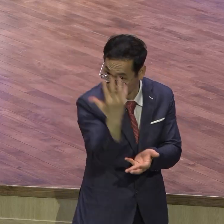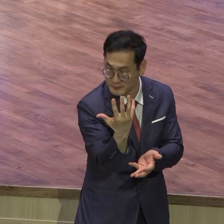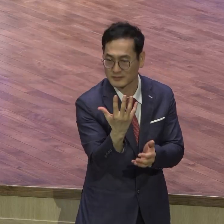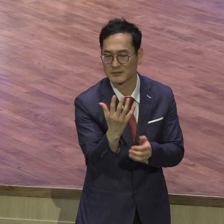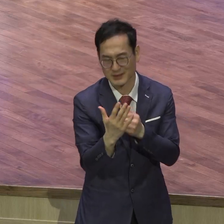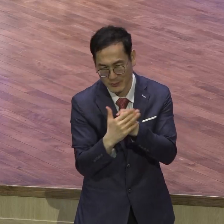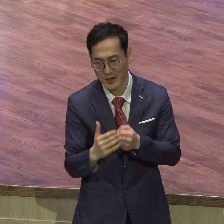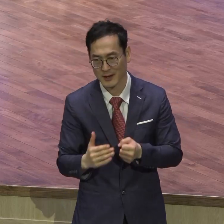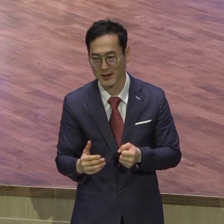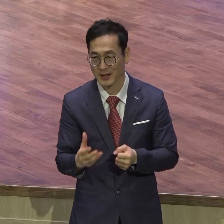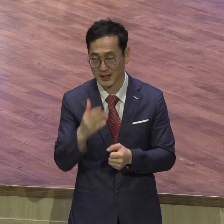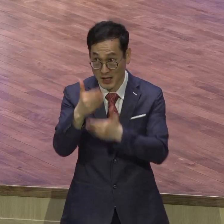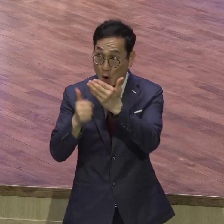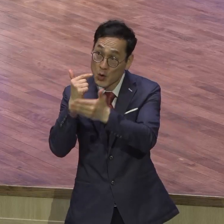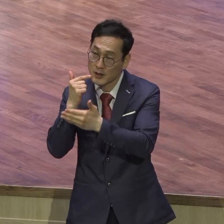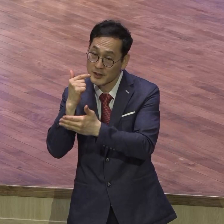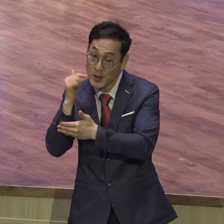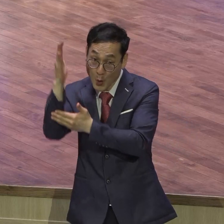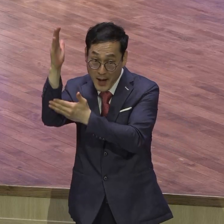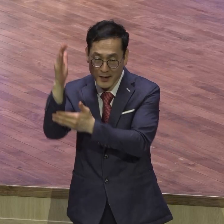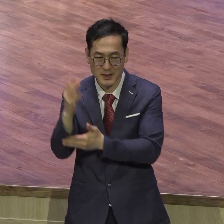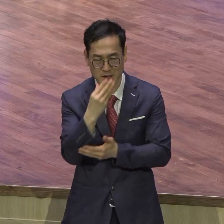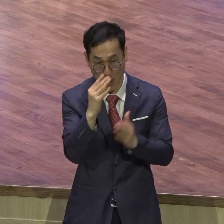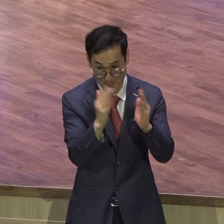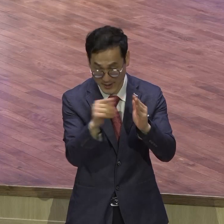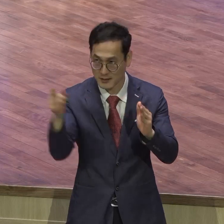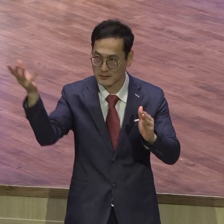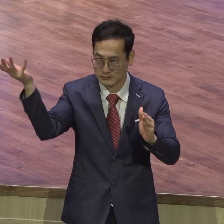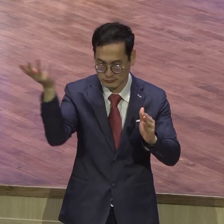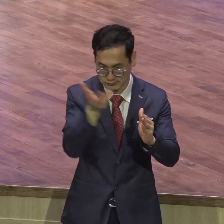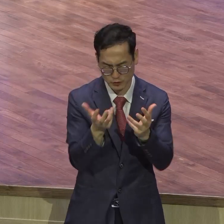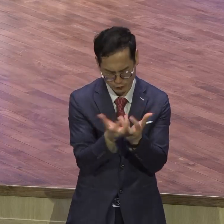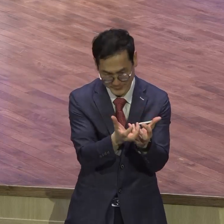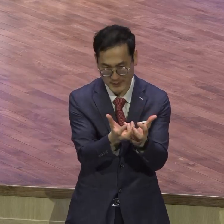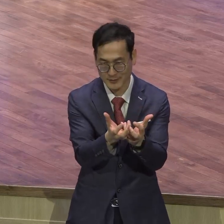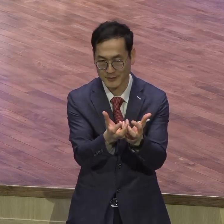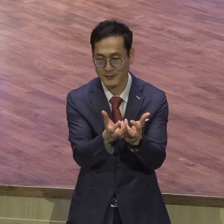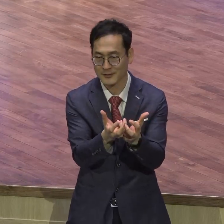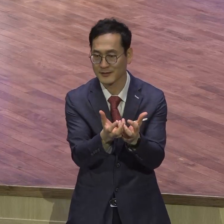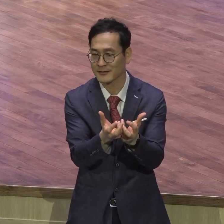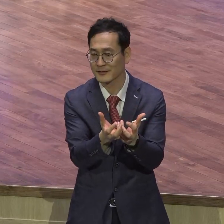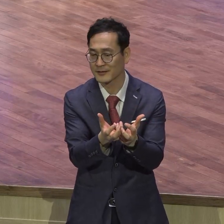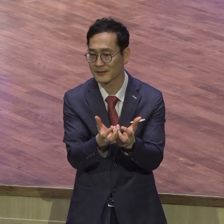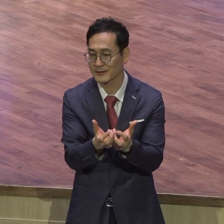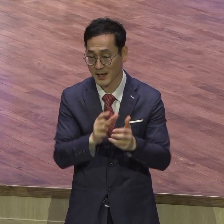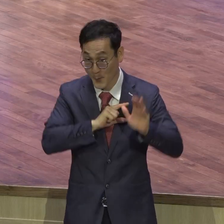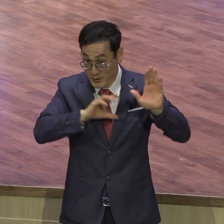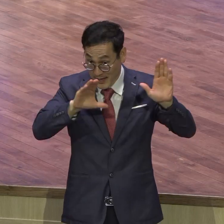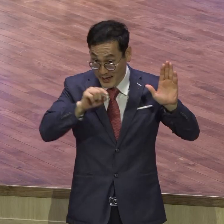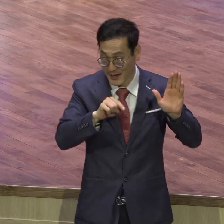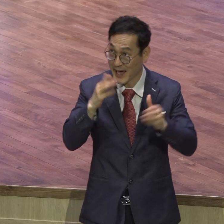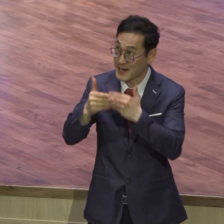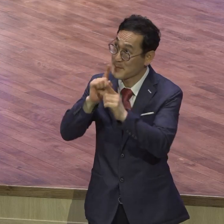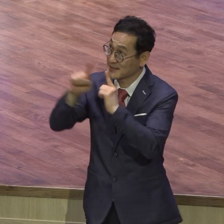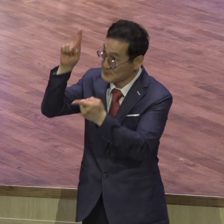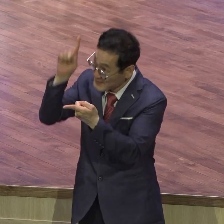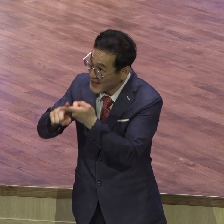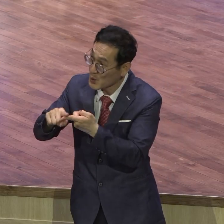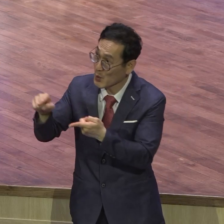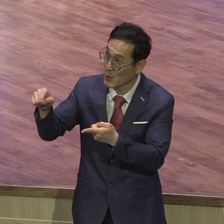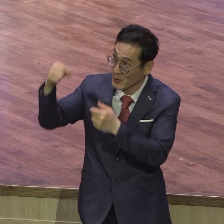성막에 충만하며 모세가 하나님의 말씀대로 성막과 성막의